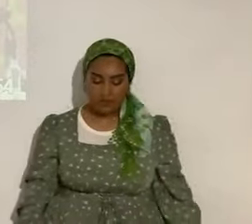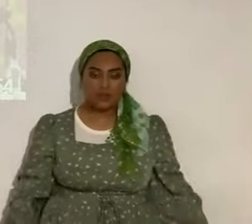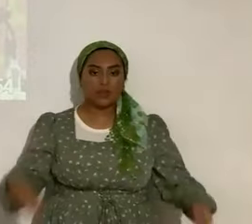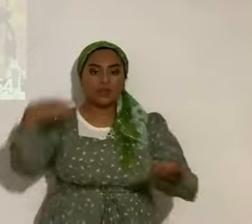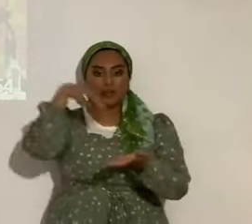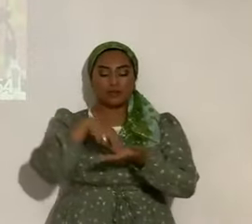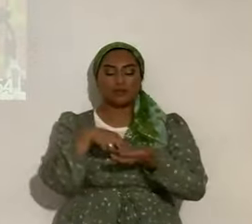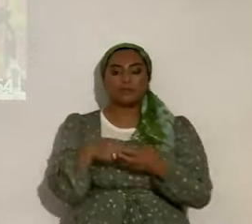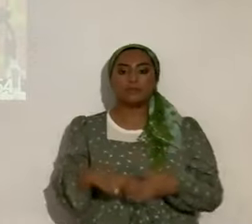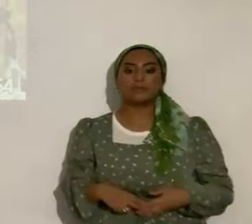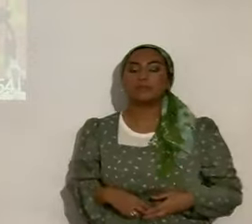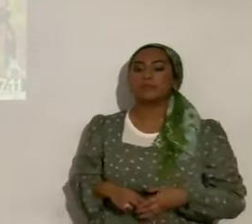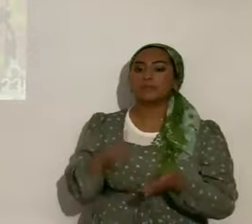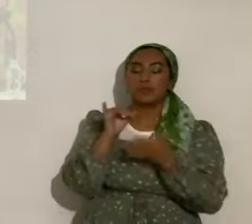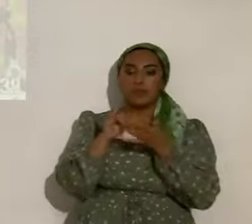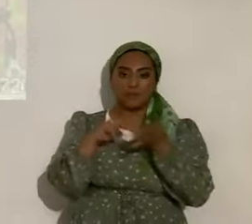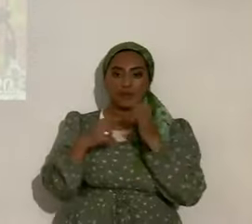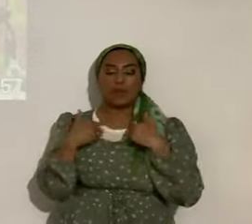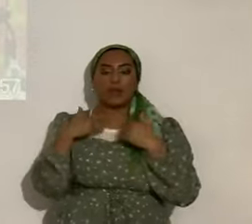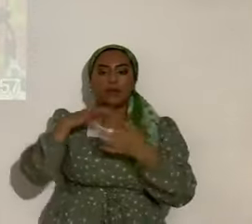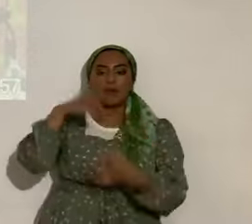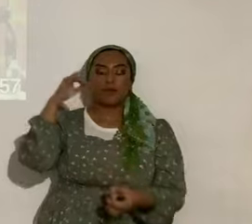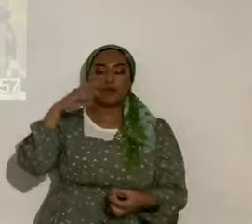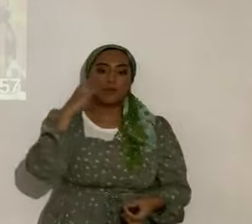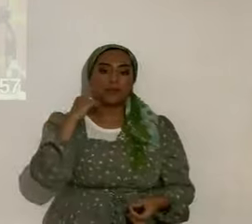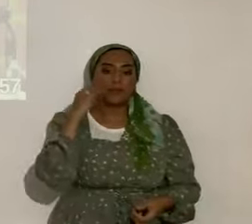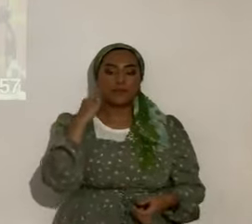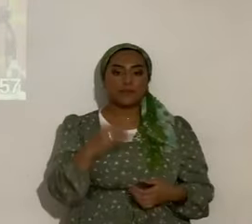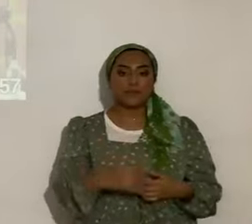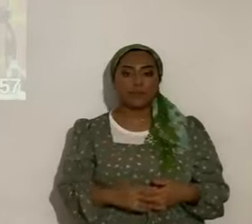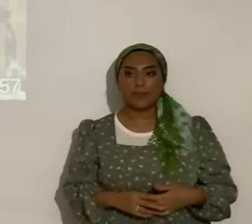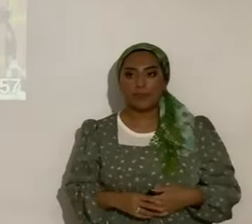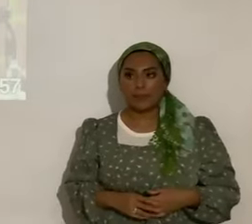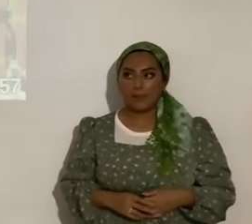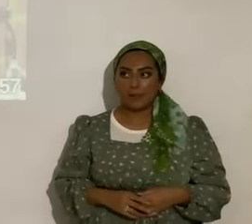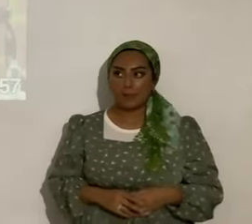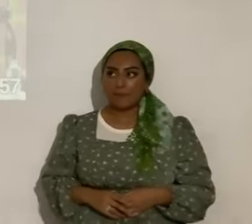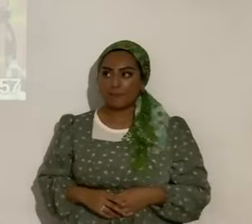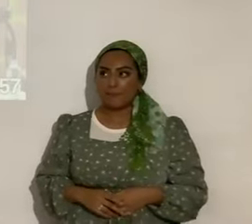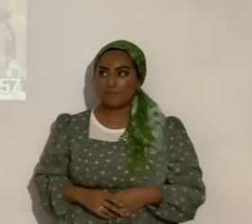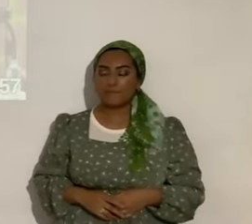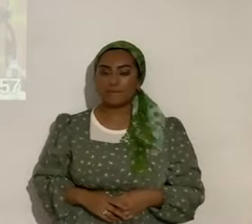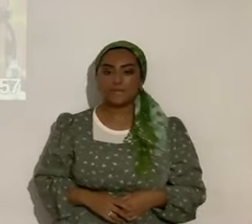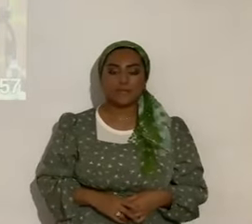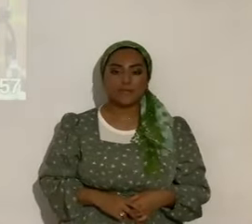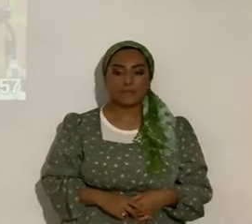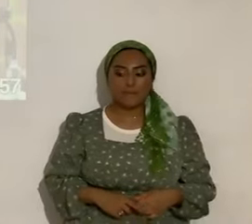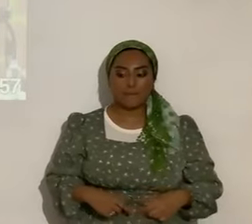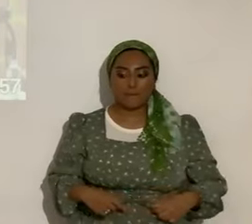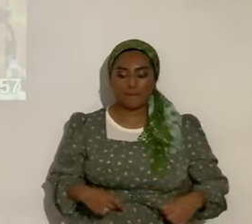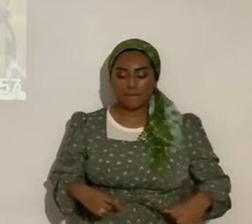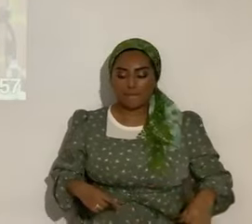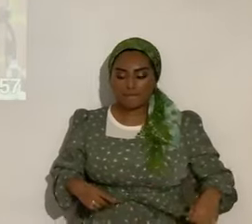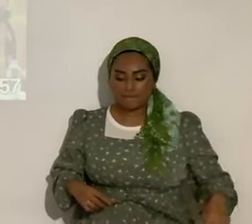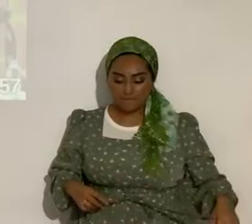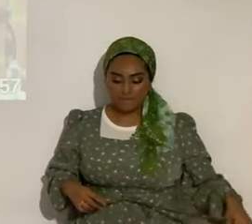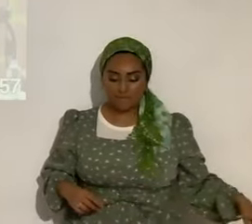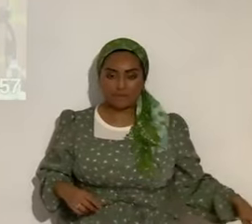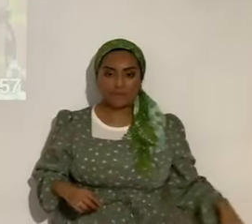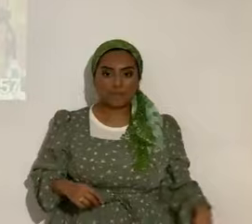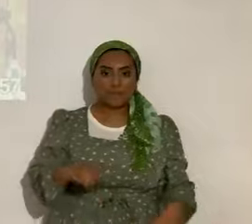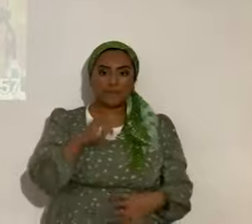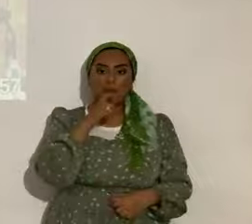pie, entonces eso es tener experiencias espirituales. Ahora, antes de ponernos de pie, ¿quién va a